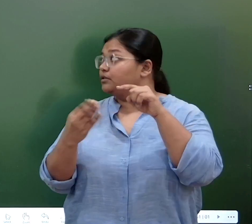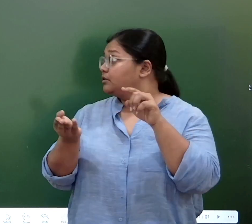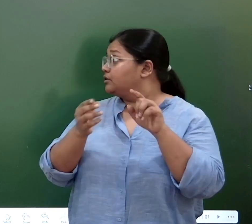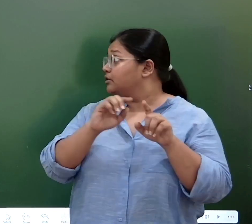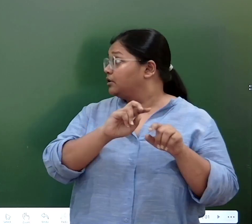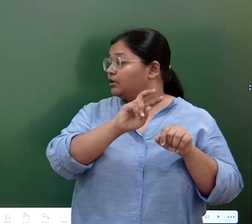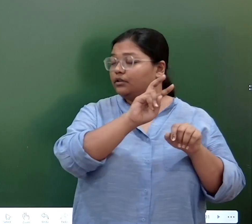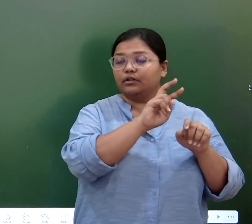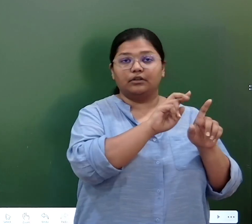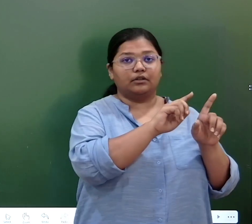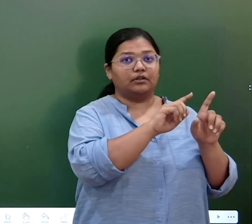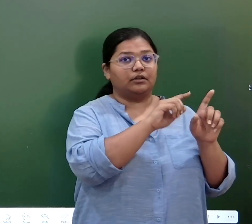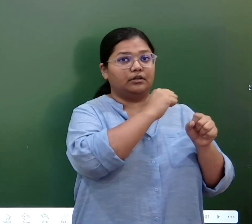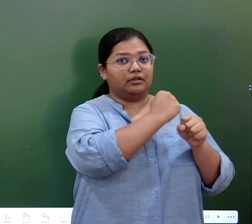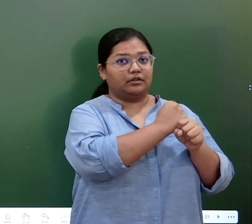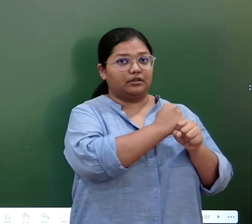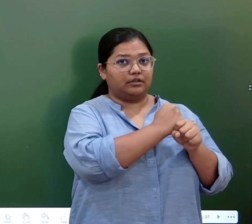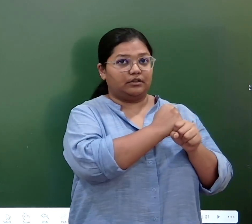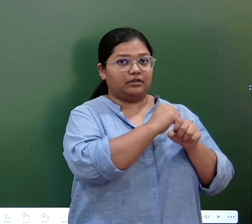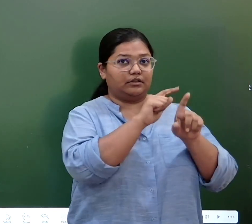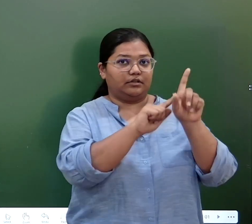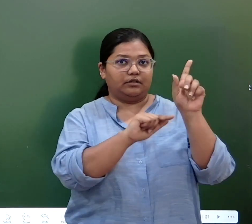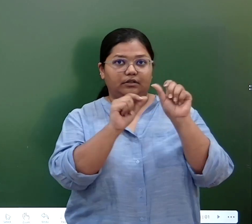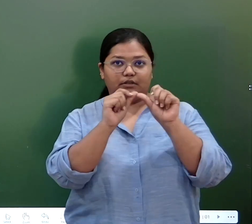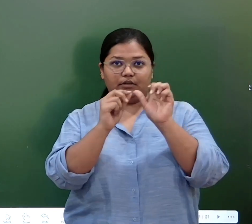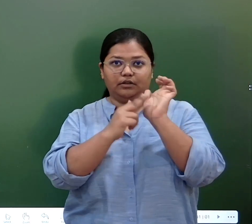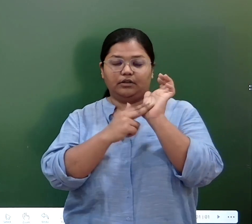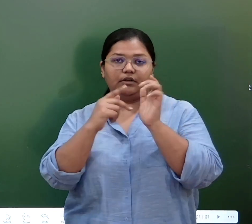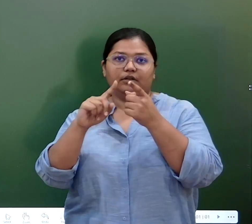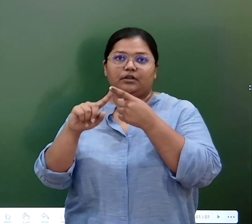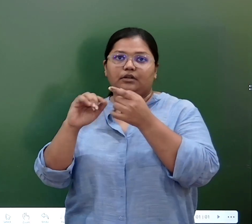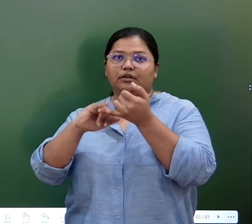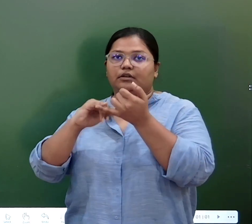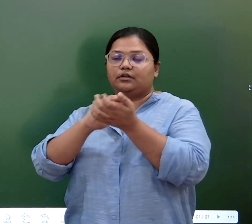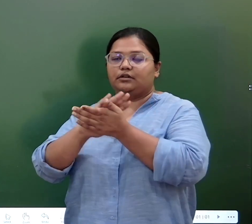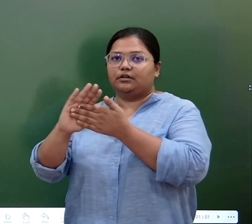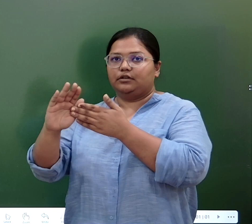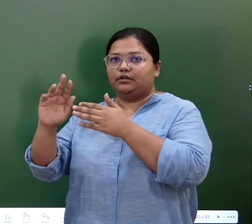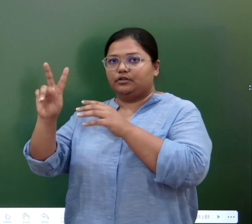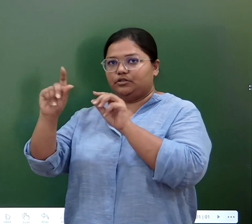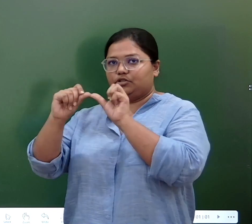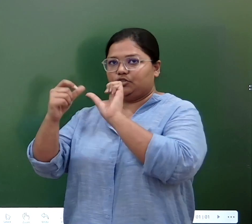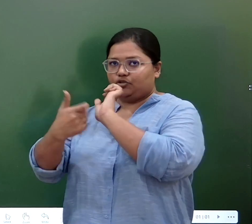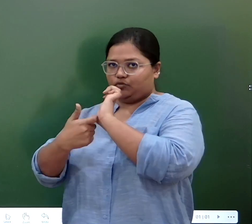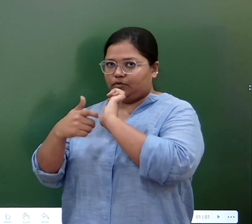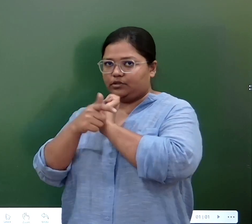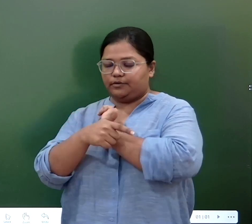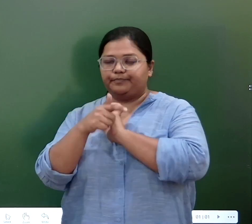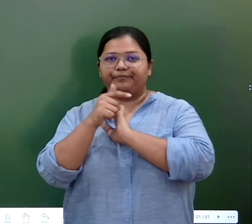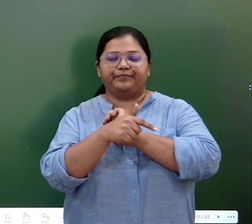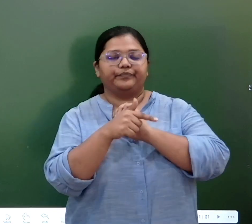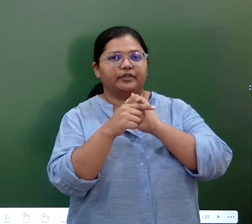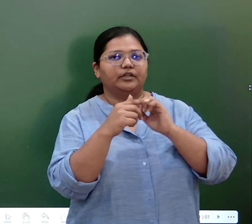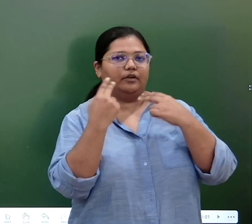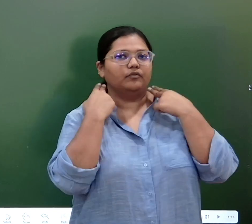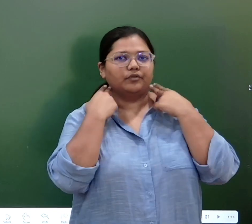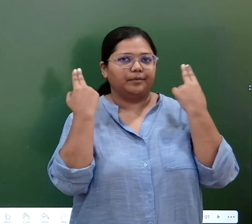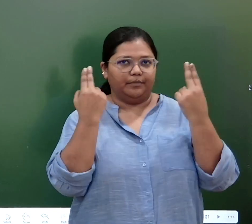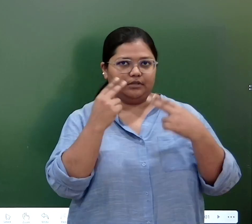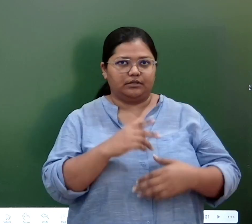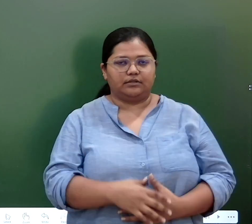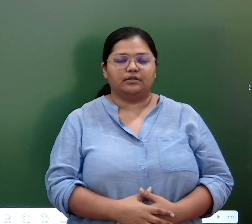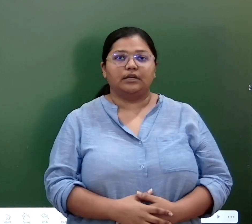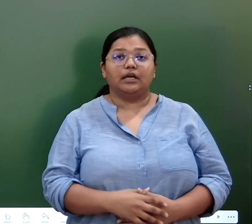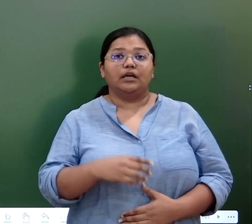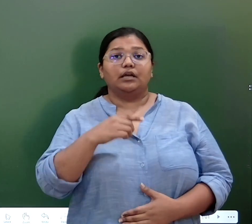इनके श्लोकों को अभंग नाम से जाना जाता है। तो इनकी ग्रंथ का नाम क्या है? ग्रंथ लिखना, डैश